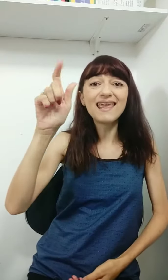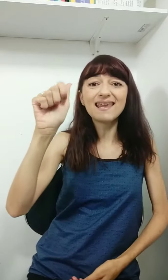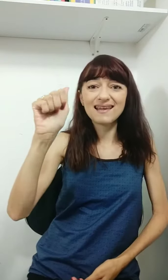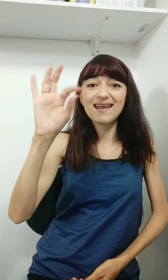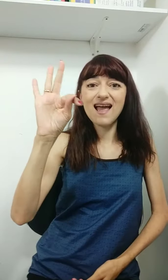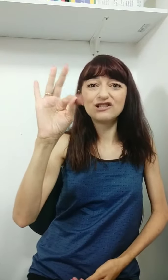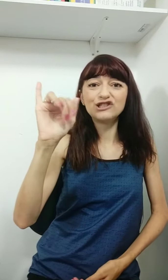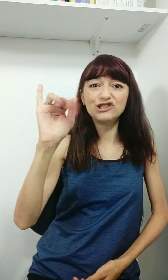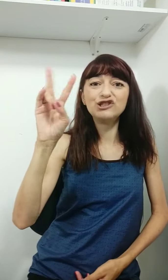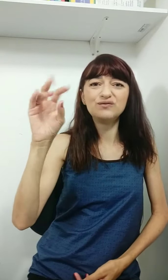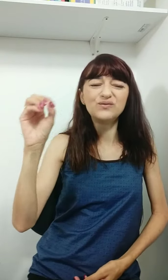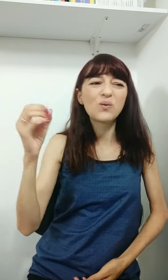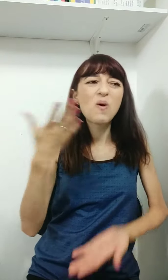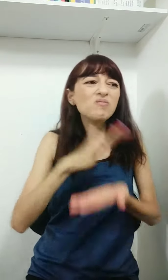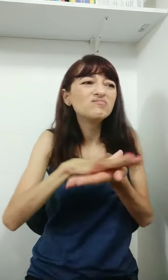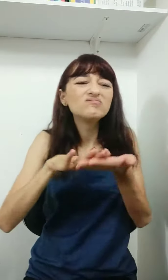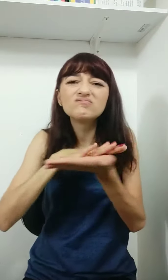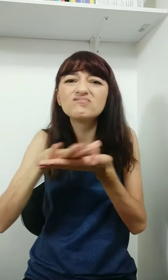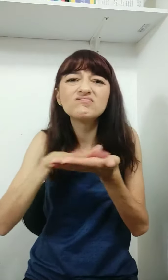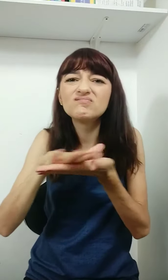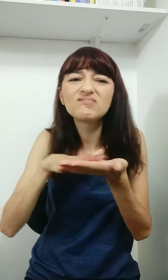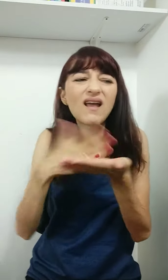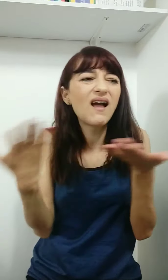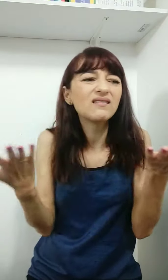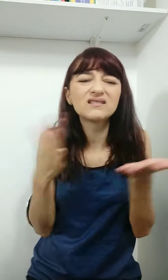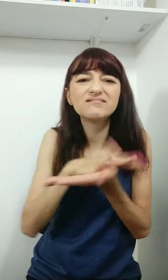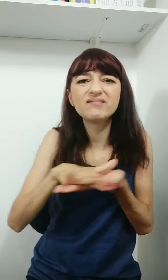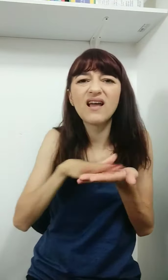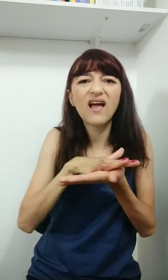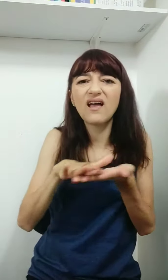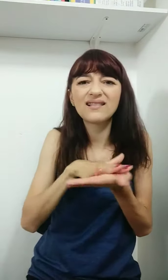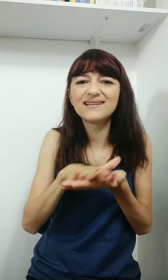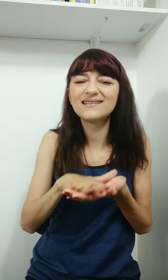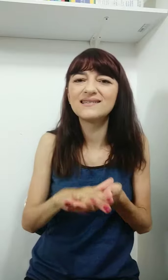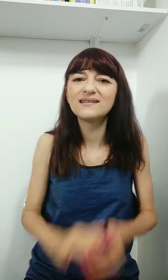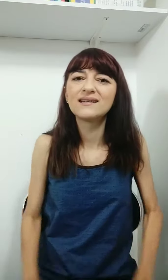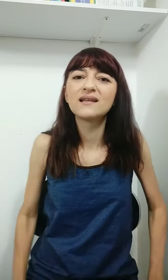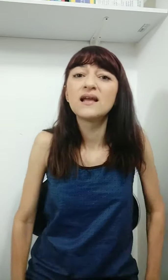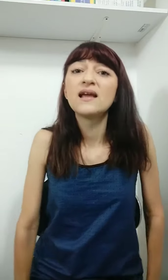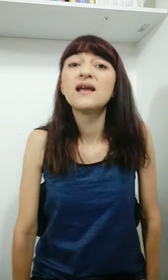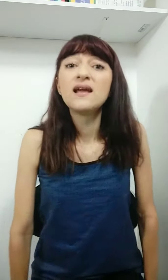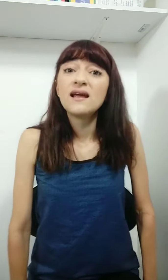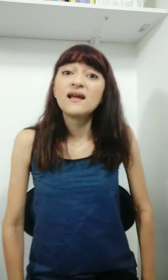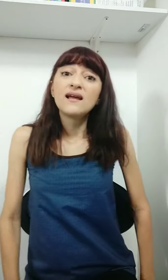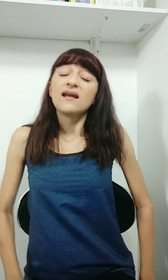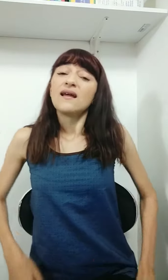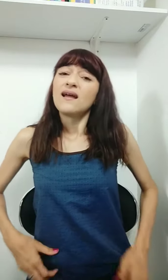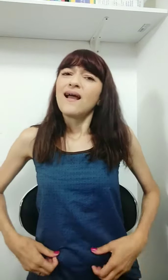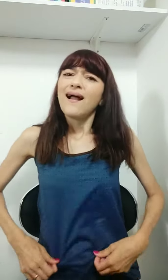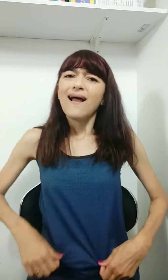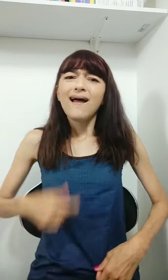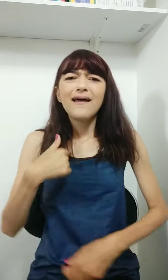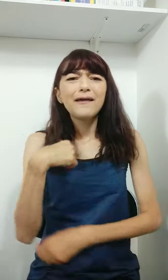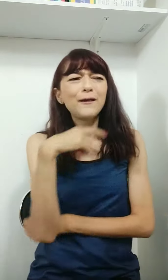tá? É uma expressão aqui negativa, que está significando, não tem nada aqui, não tem. Agora,